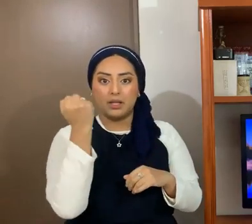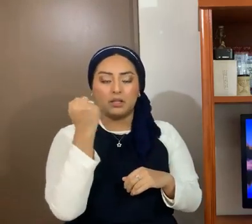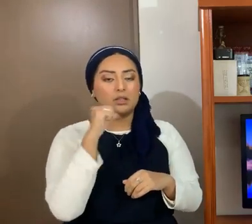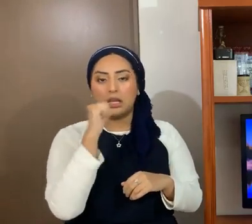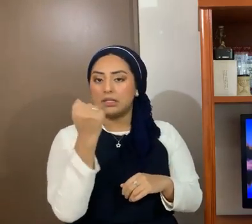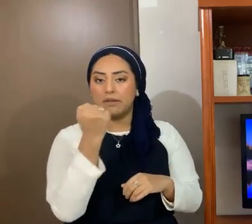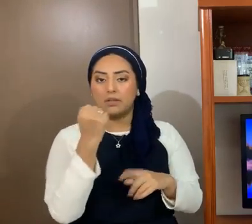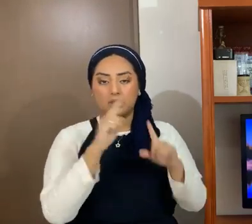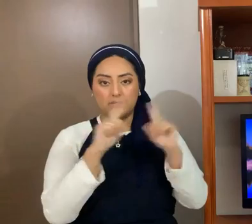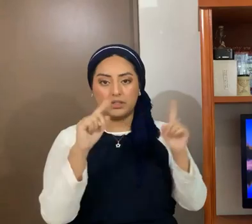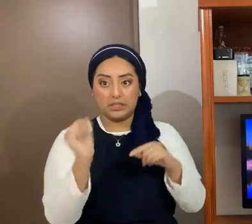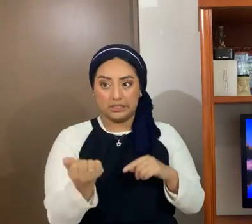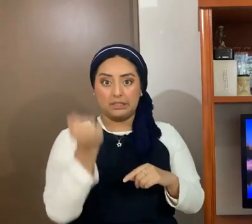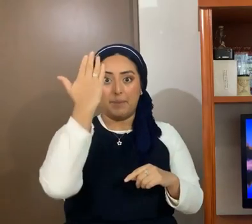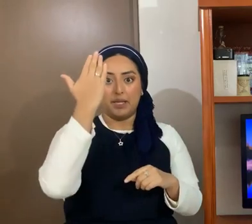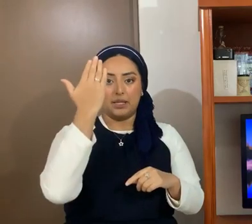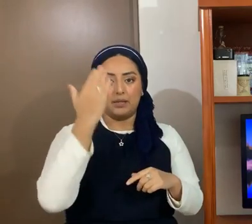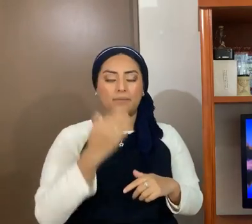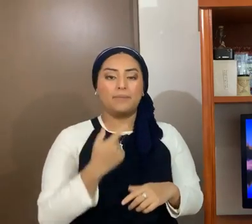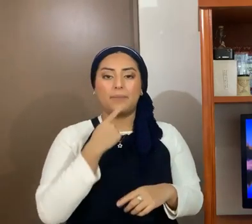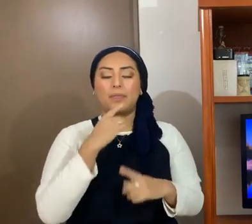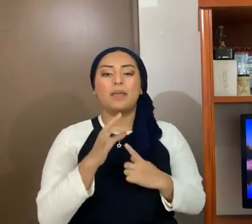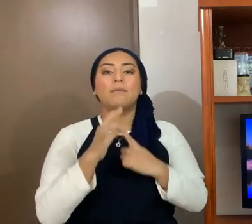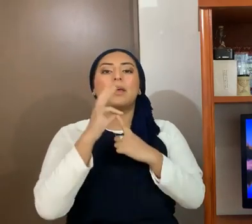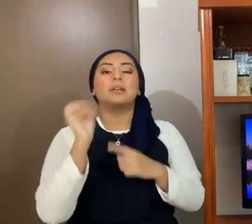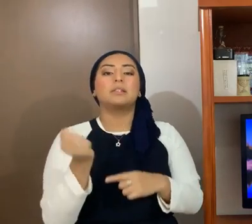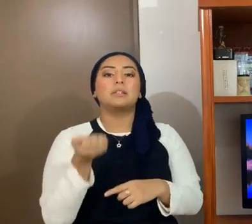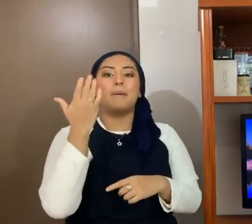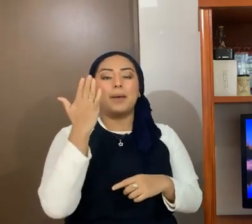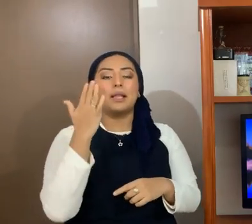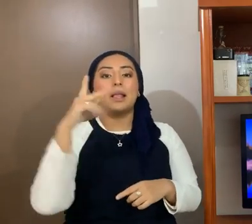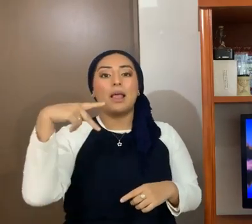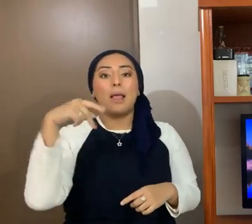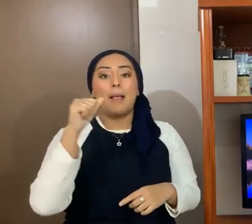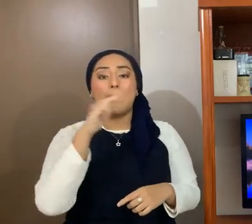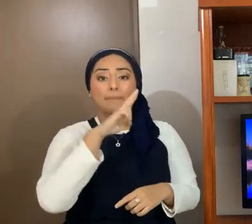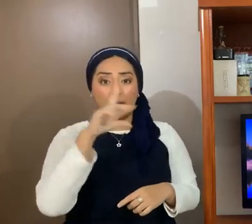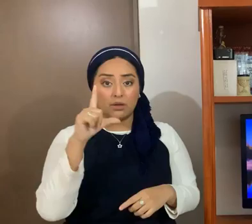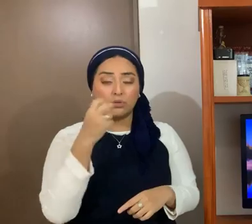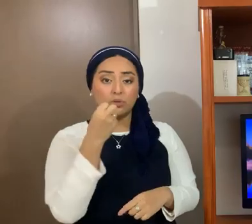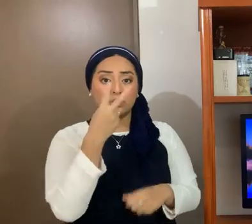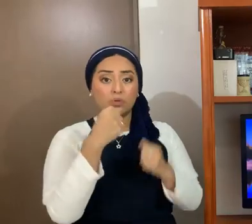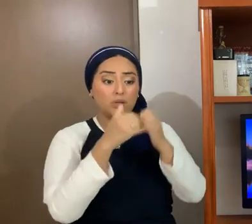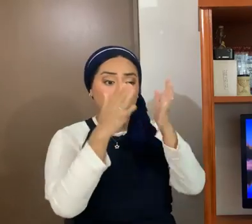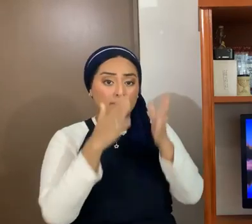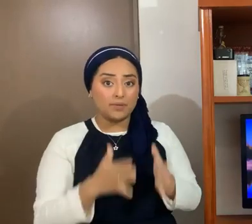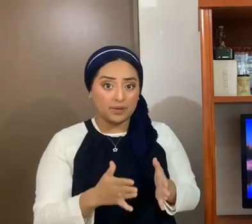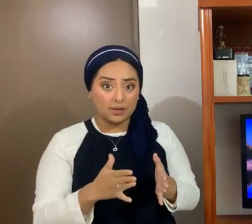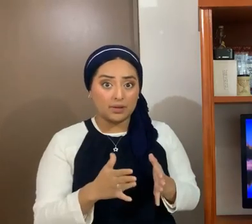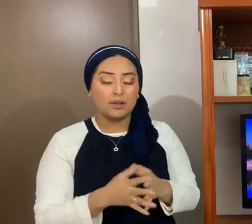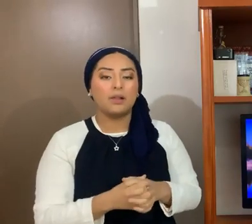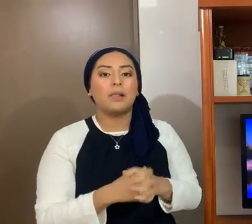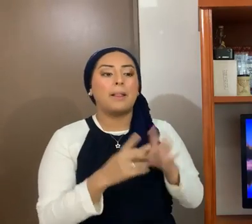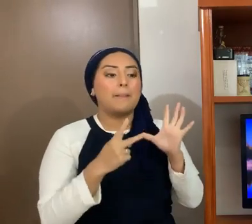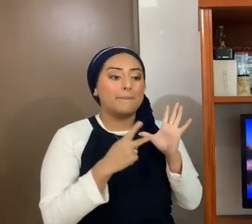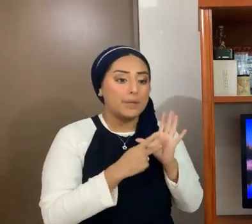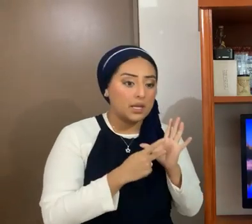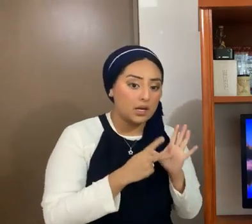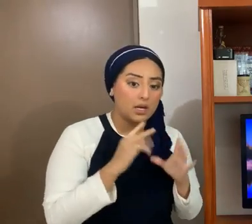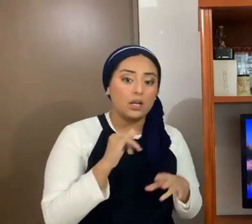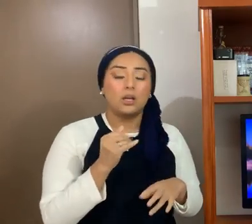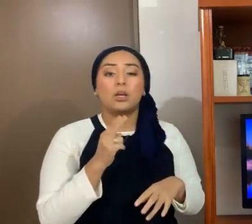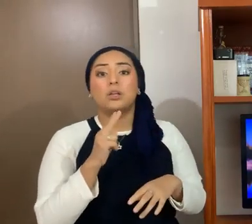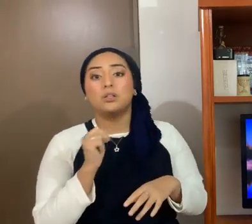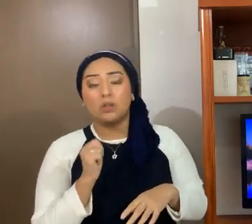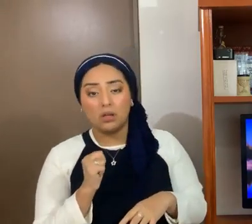sábado, es Shabbat. Pero aquí nos está hablando del Shabbat. Pablo, los discípulos, Rab Shaul, Kefas, Yohanan,